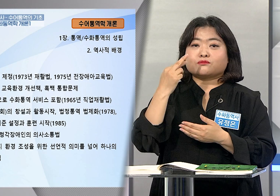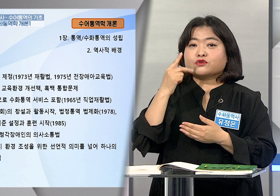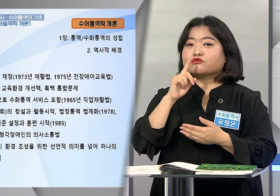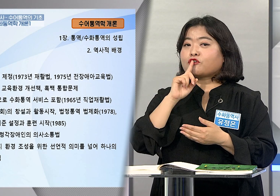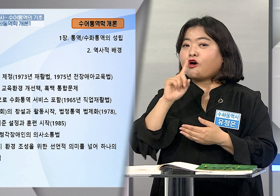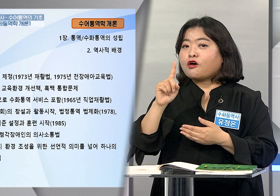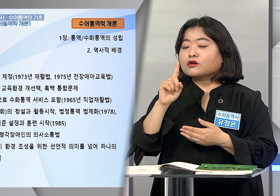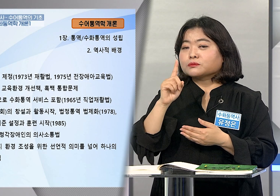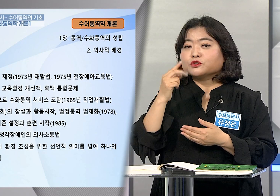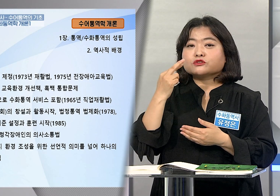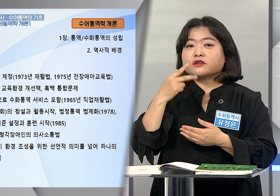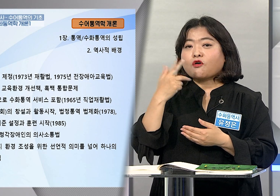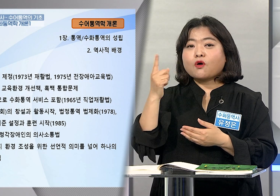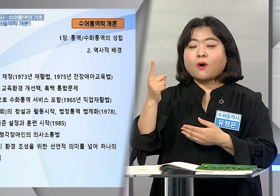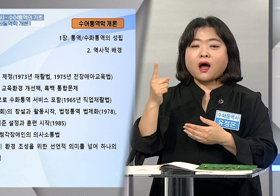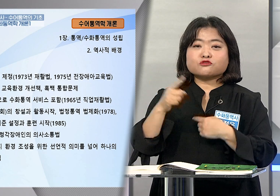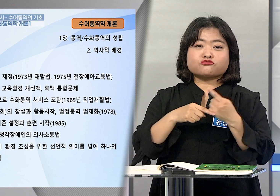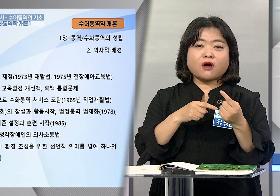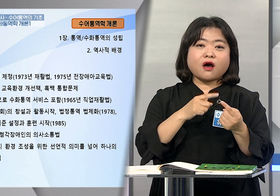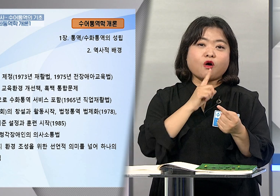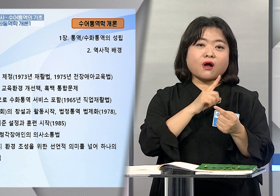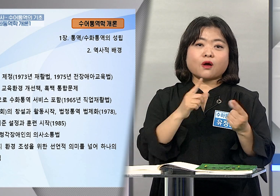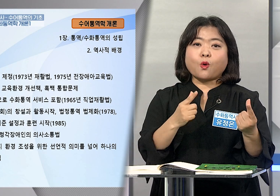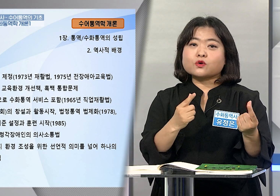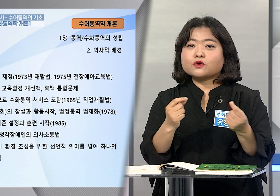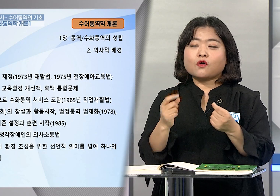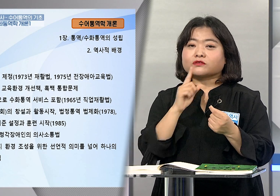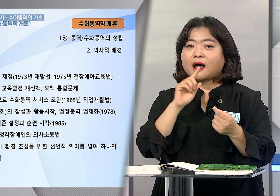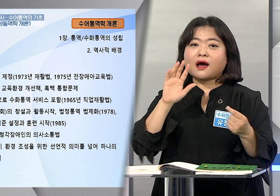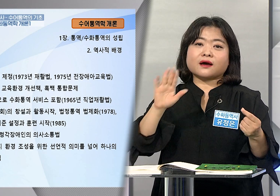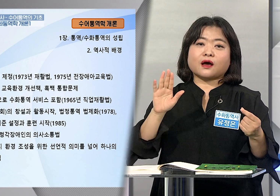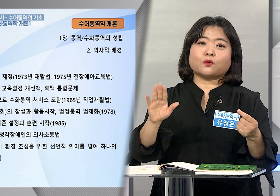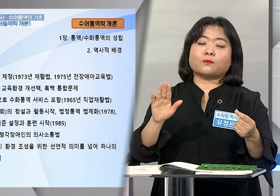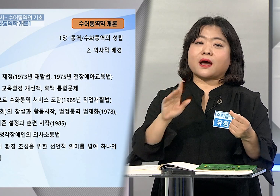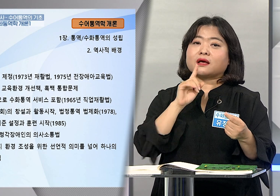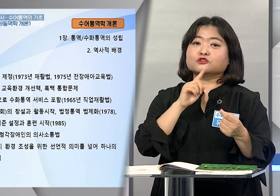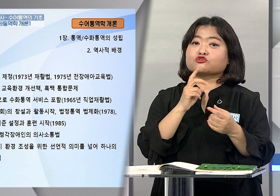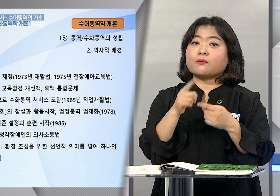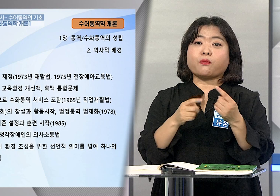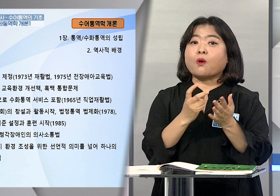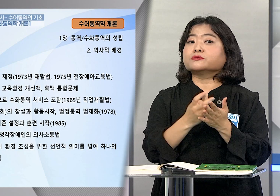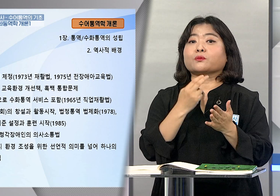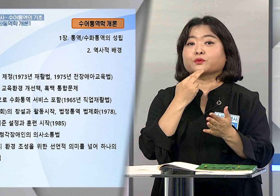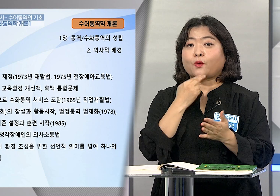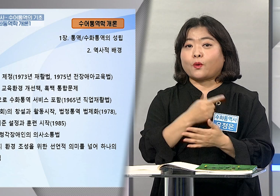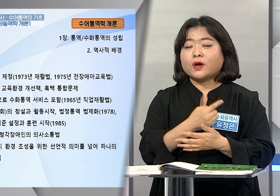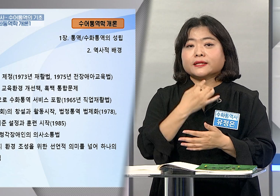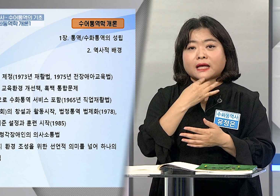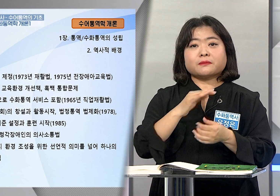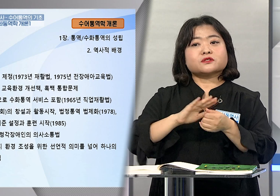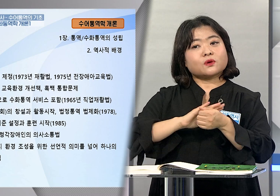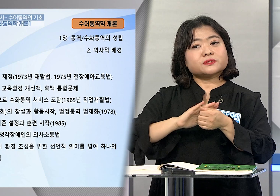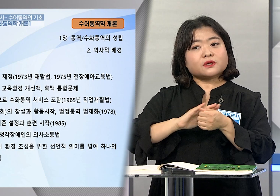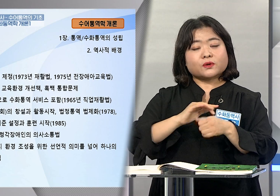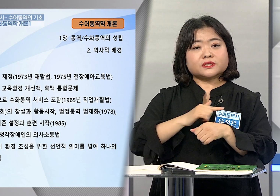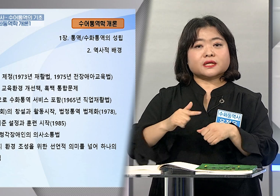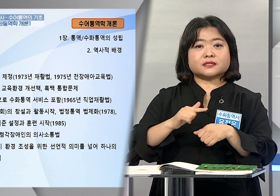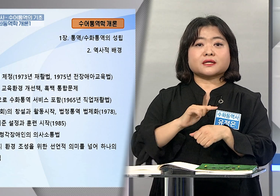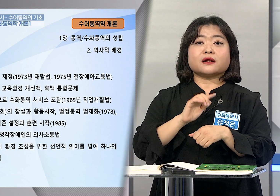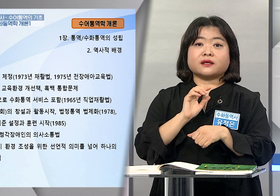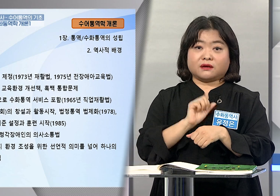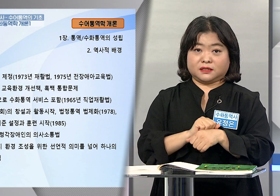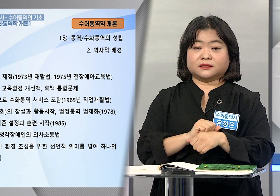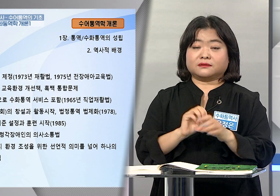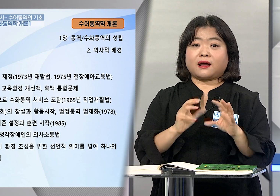네. 미국의 영어와 수화어가 공용어다라고 말하는 수화법은 없고 다만 서비스가